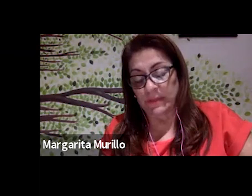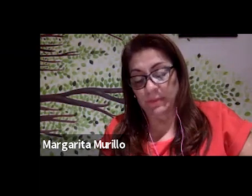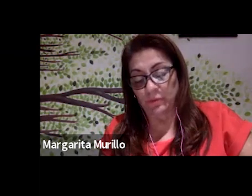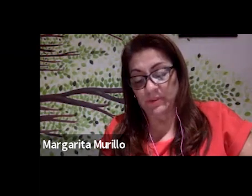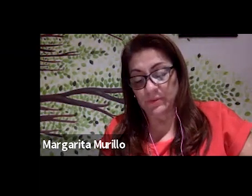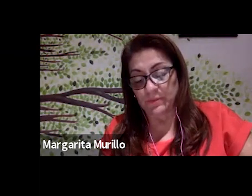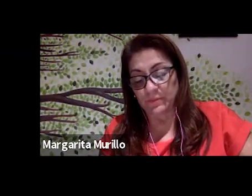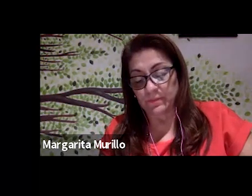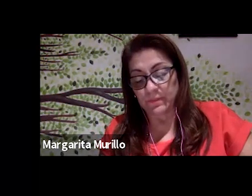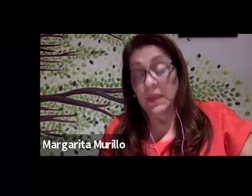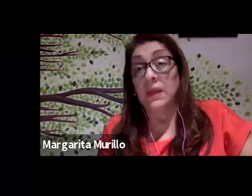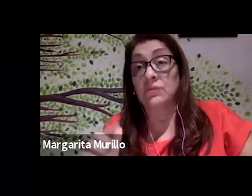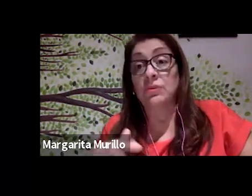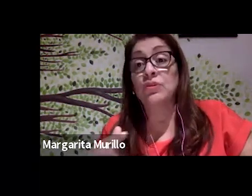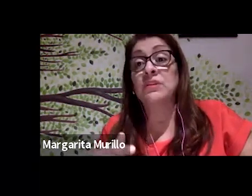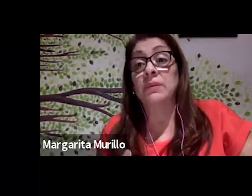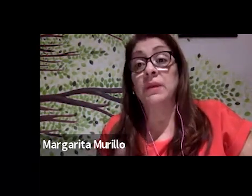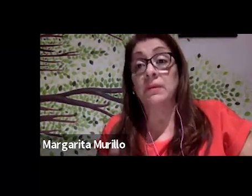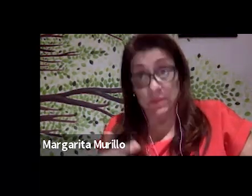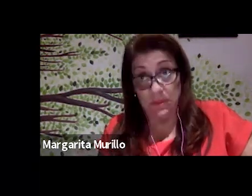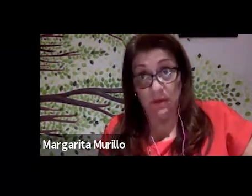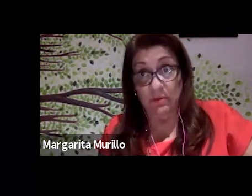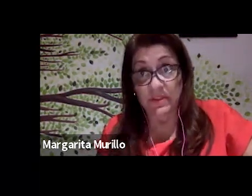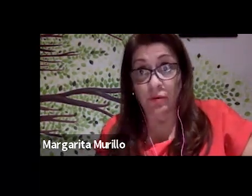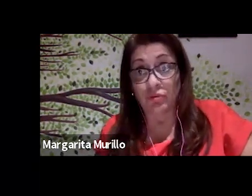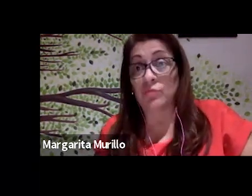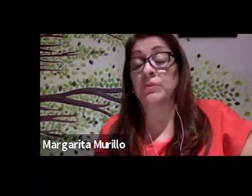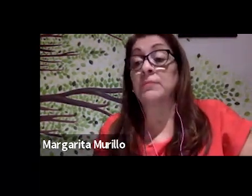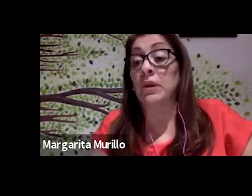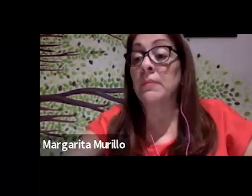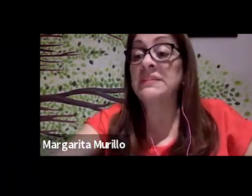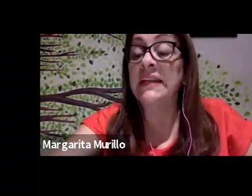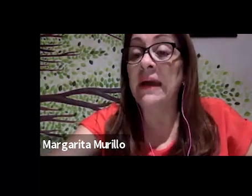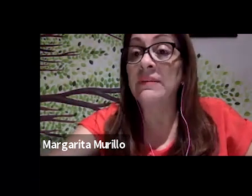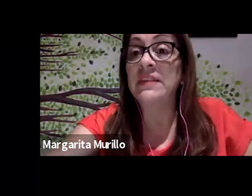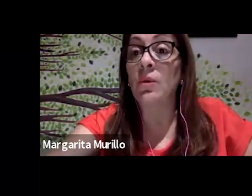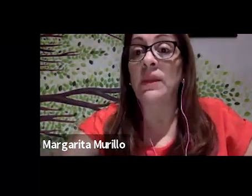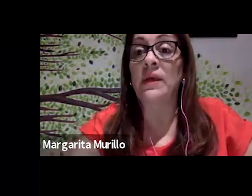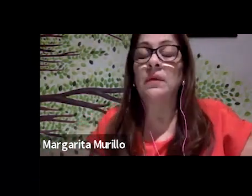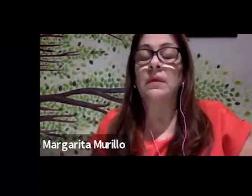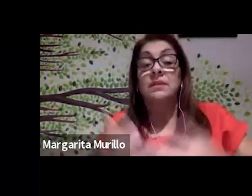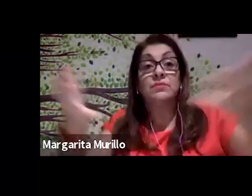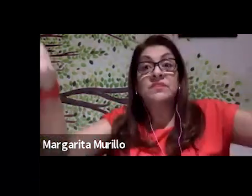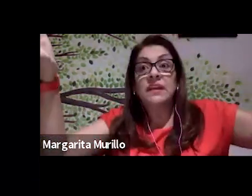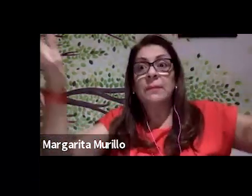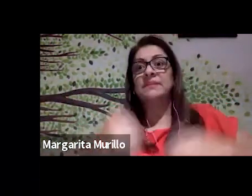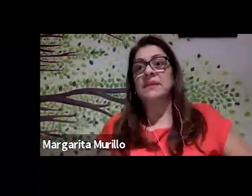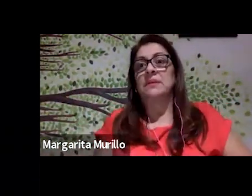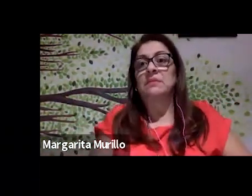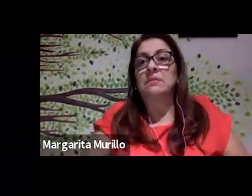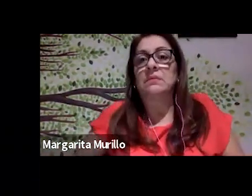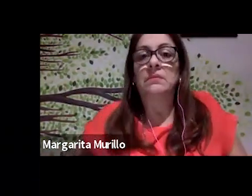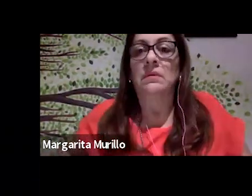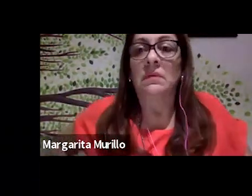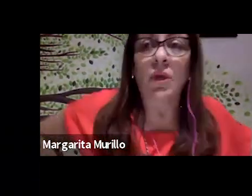cómo lo Atrapado esto y Eso incluye también la revisada de correos porque el problema más grave Es que ahora tenemos que estar en la